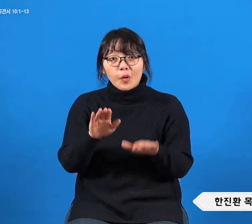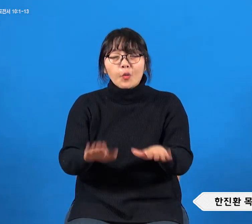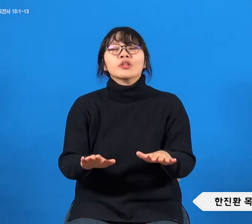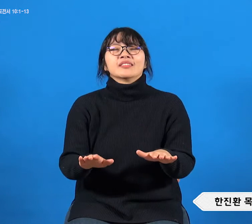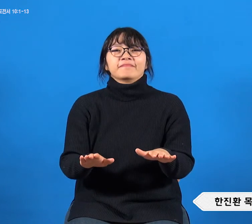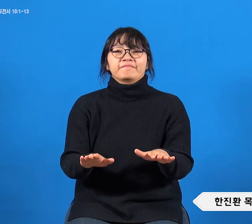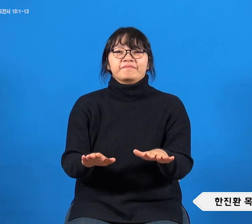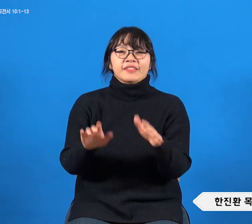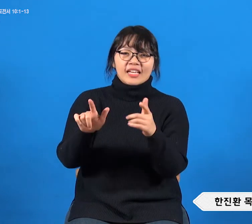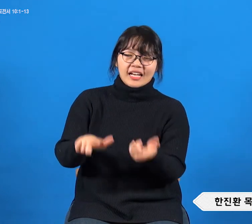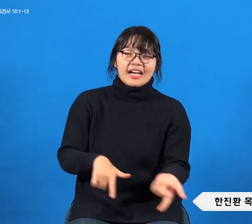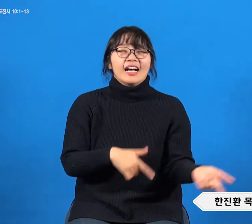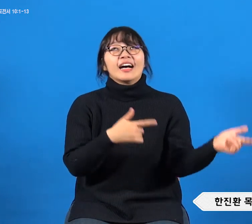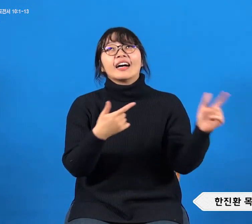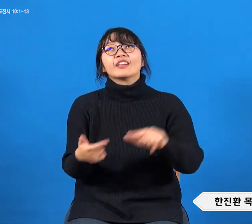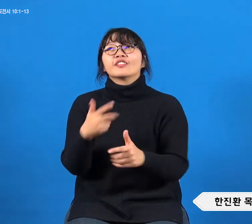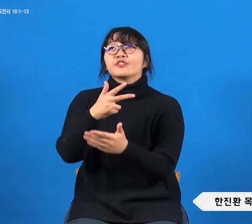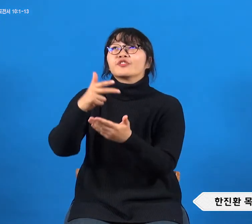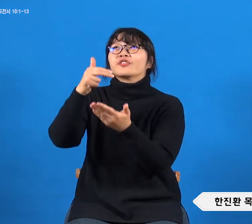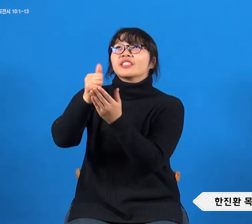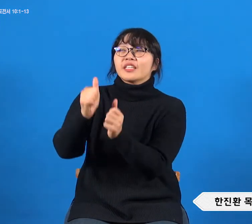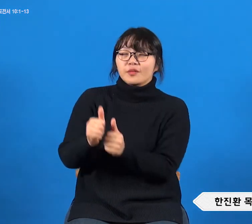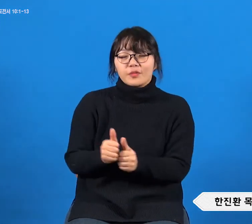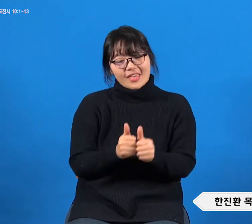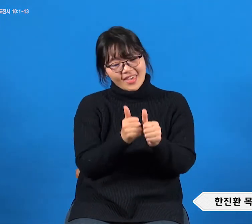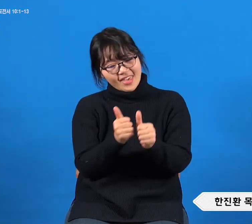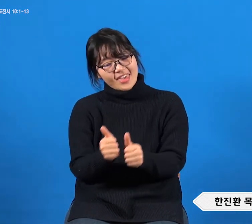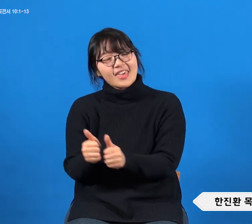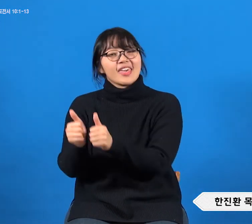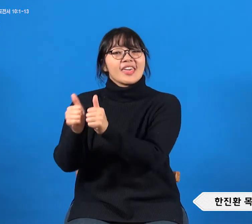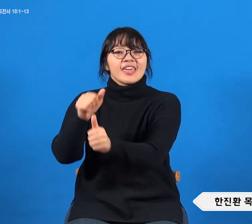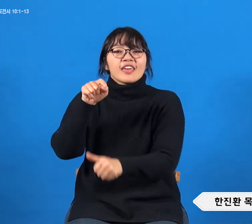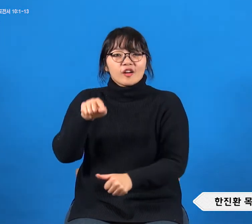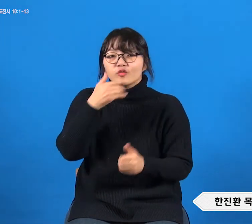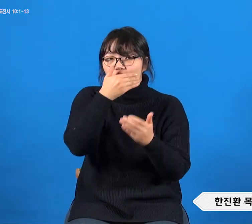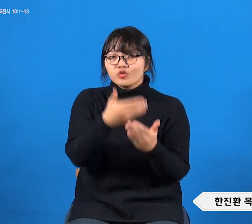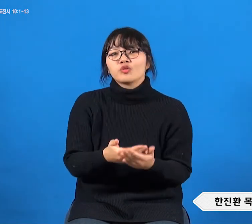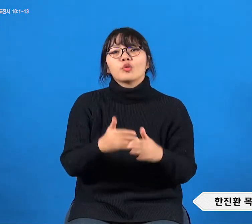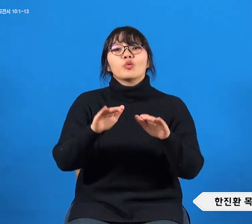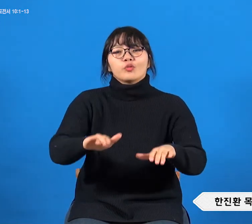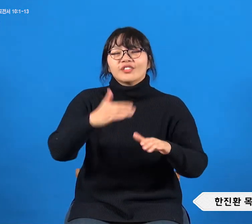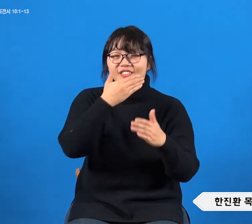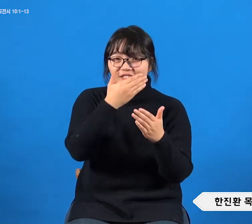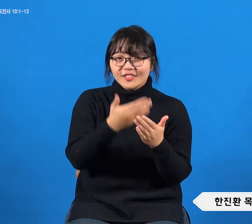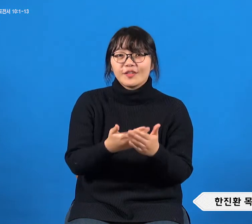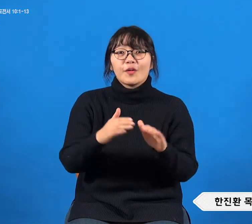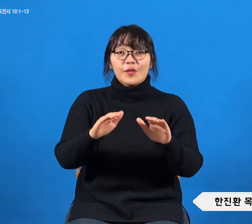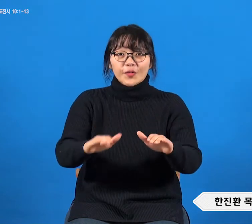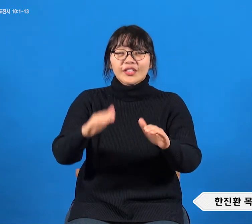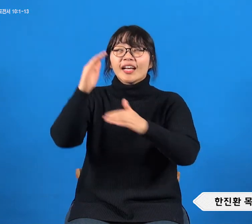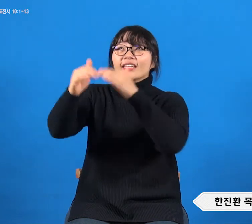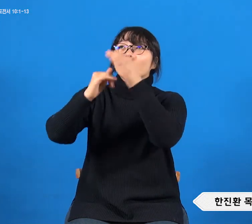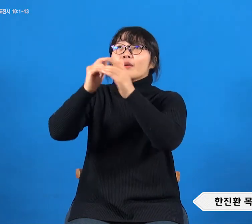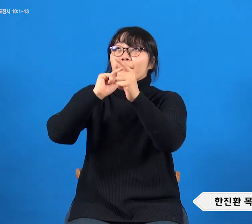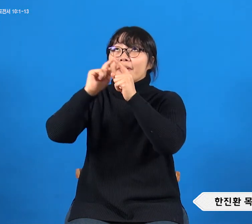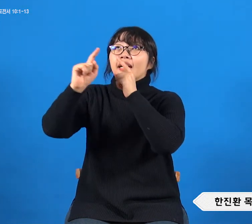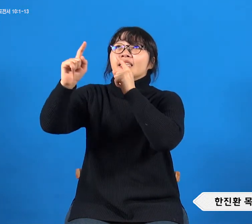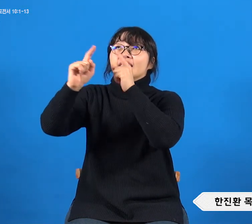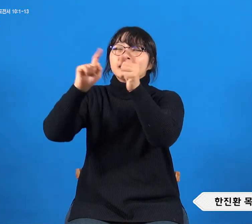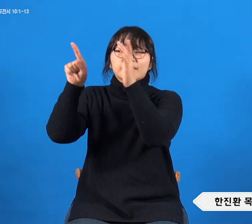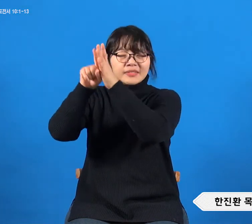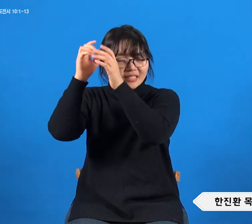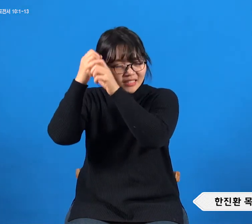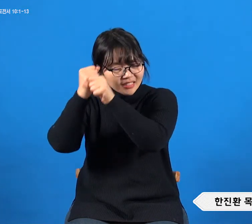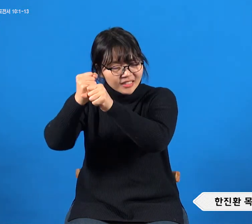하루 주님과 동행하는 것이 중요합니다. 오늘 하루 말씀 붙들고 순종의